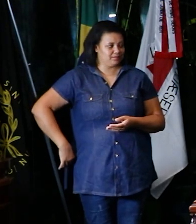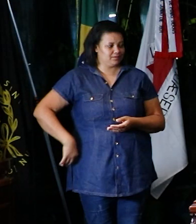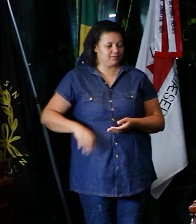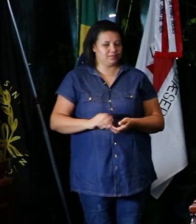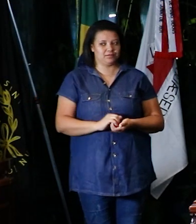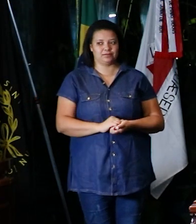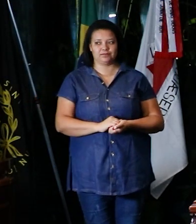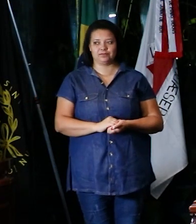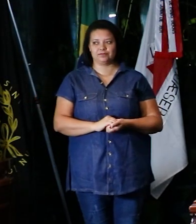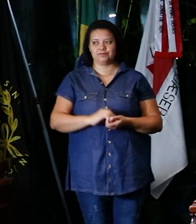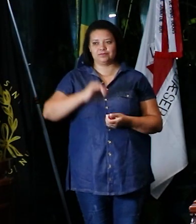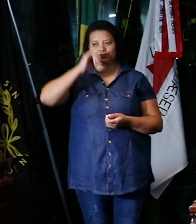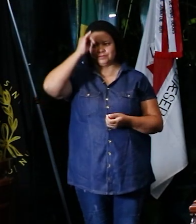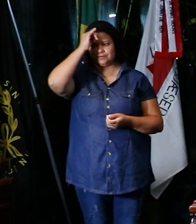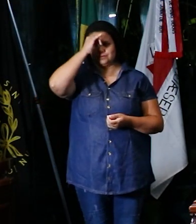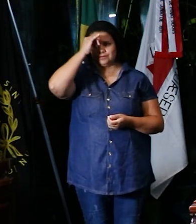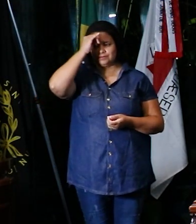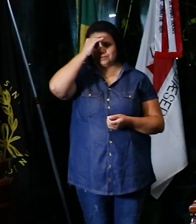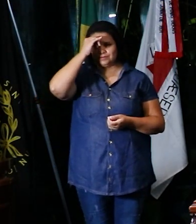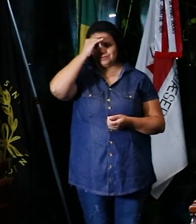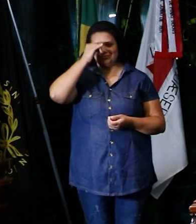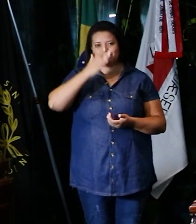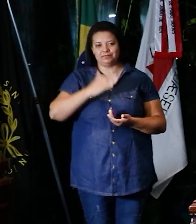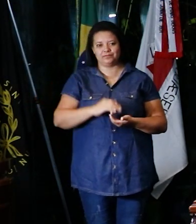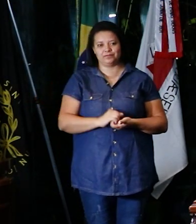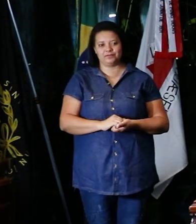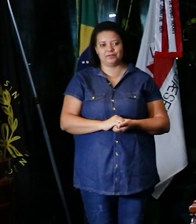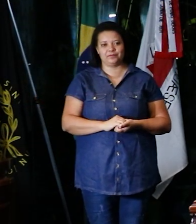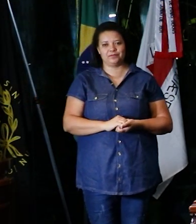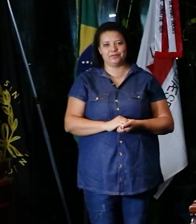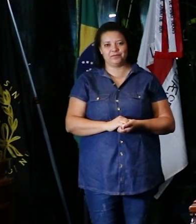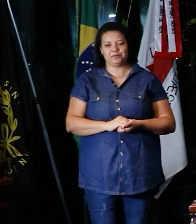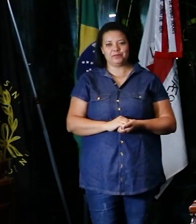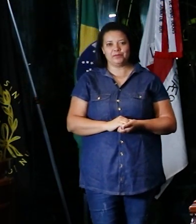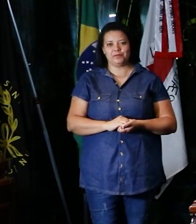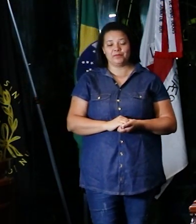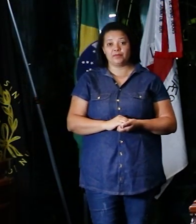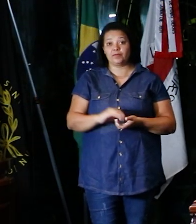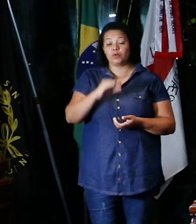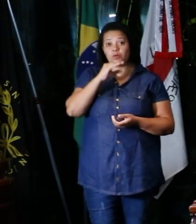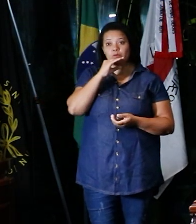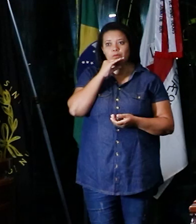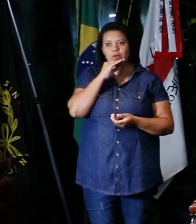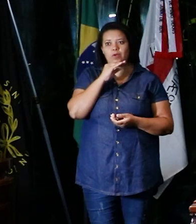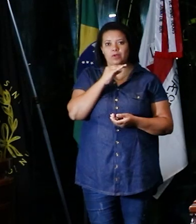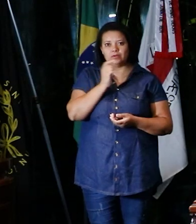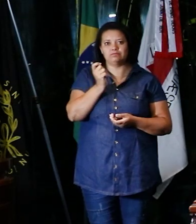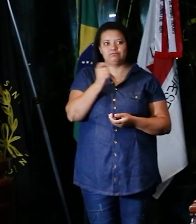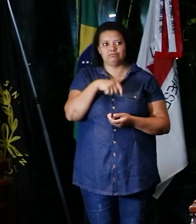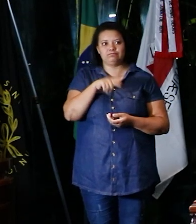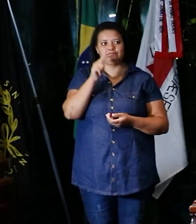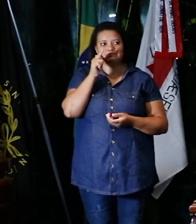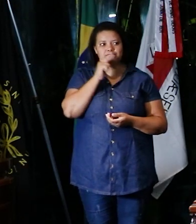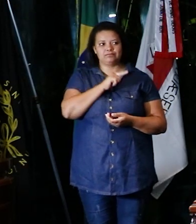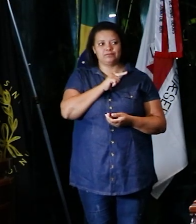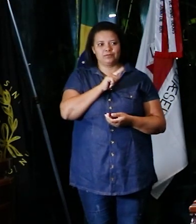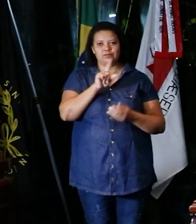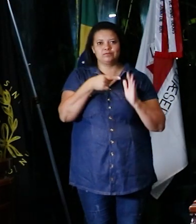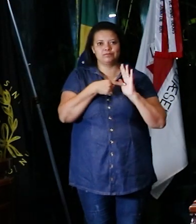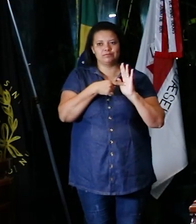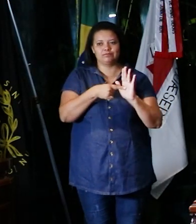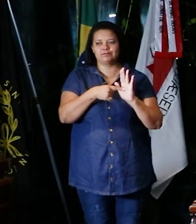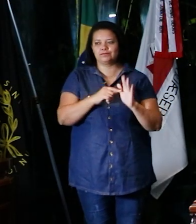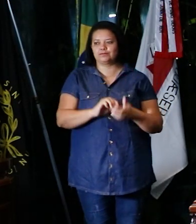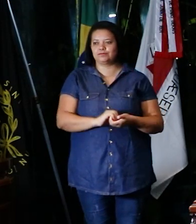É uma bobagem, né? Quer dizer, é a forma que ele tinha de se manifestar,